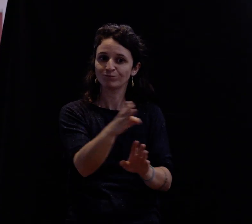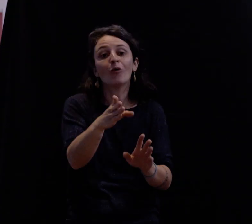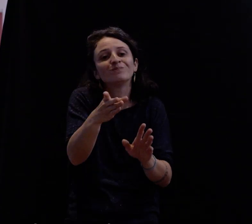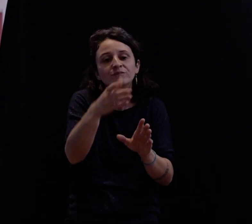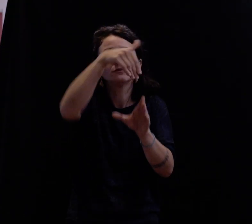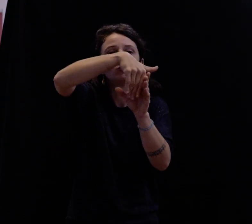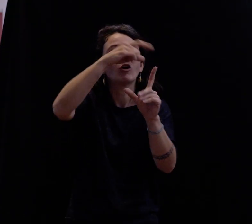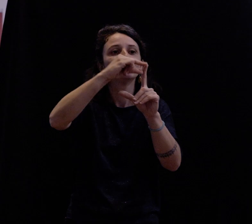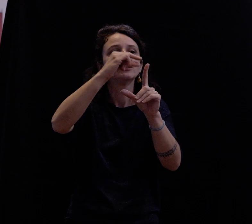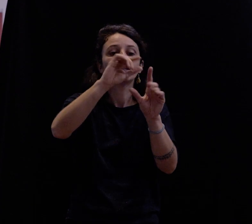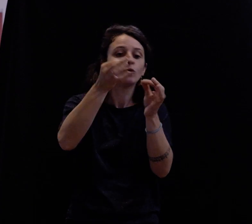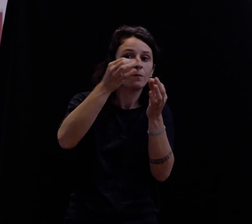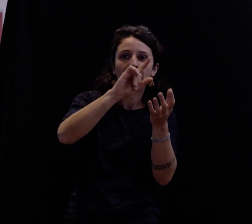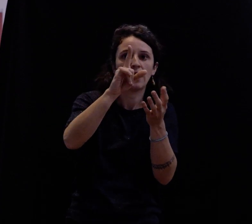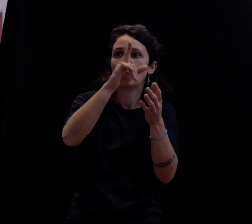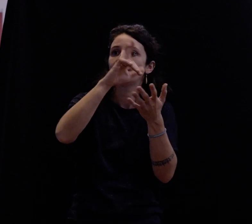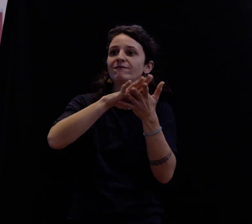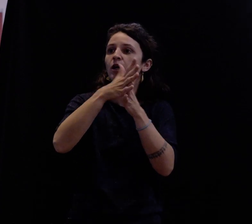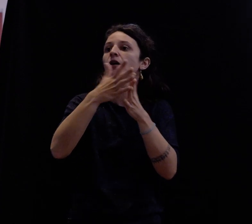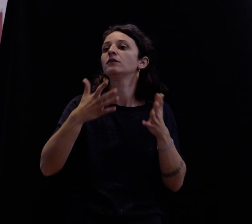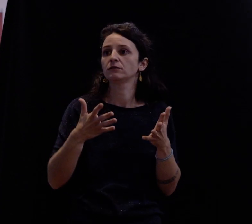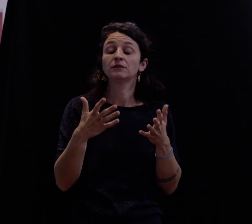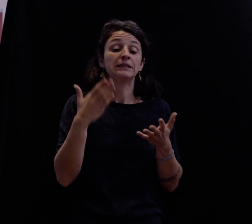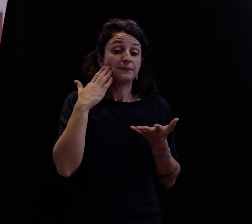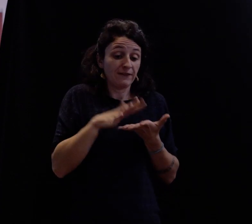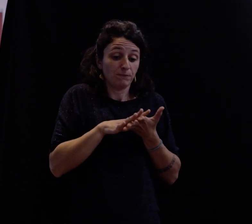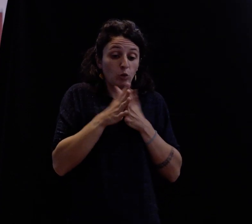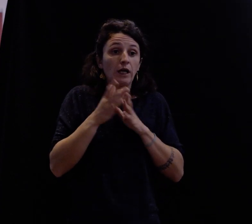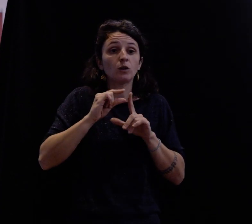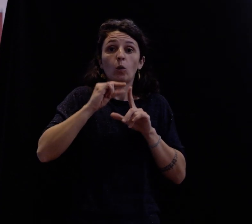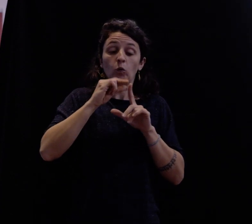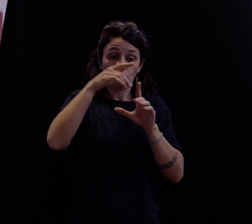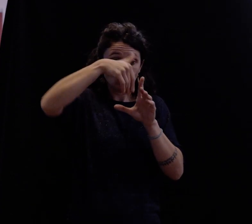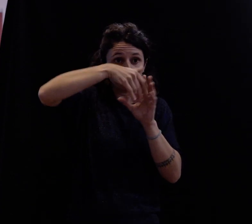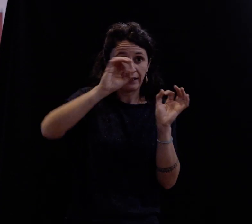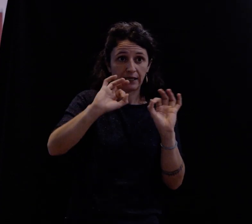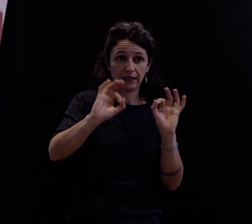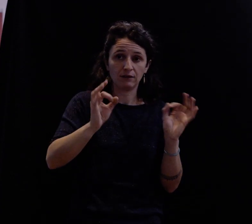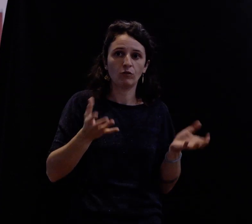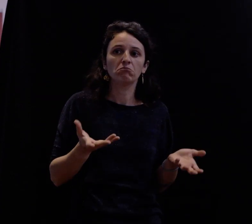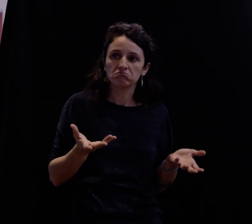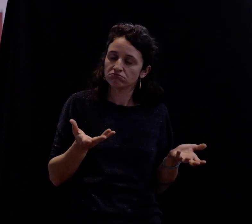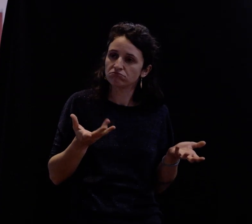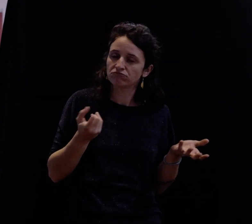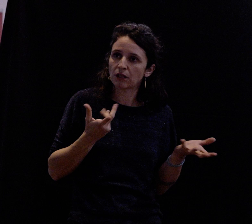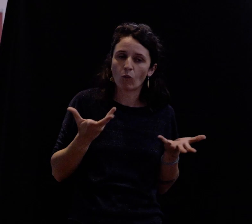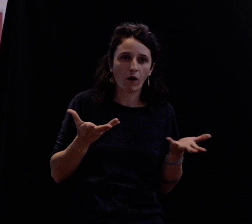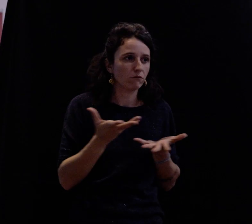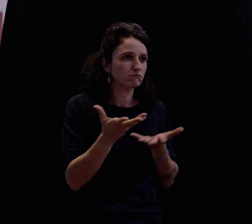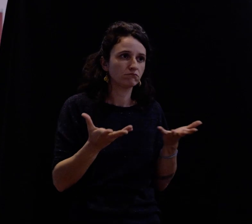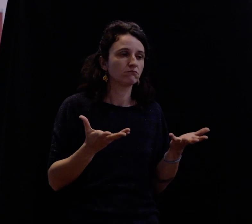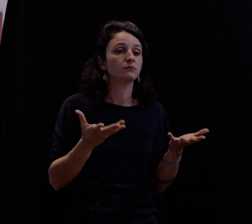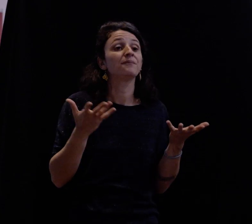mutation dans ce gène. Donc, s'il n'y a pas de mutation dans ce gène, qu'est-ce que ça peut être d'autre ? En fait, maintenant,